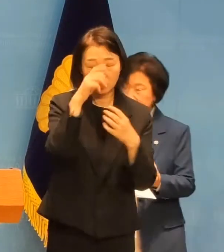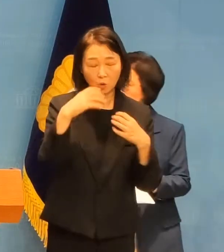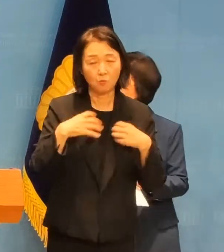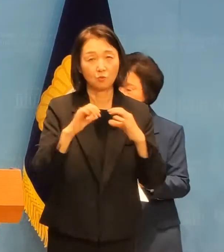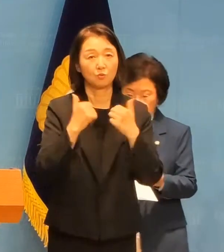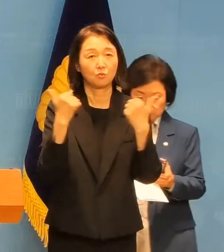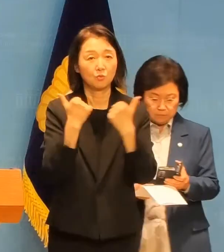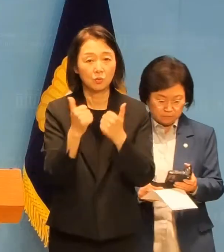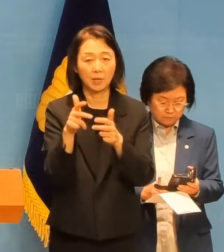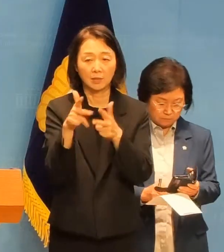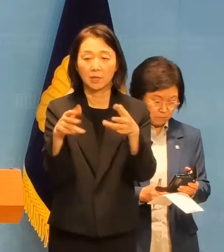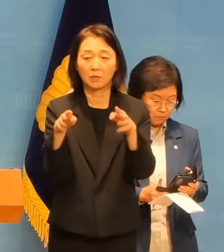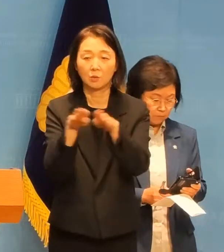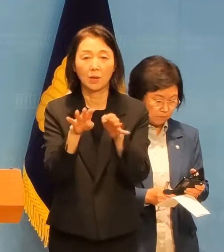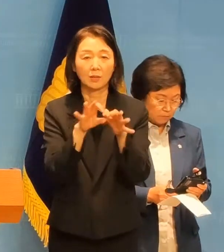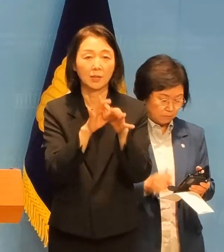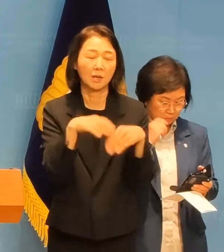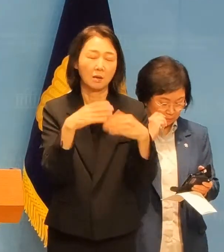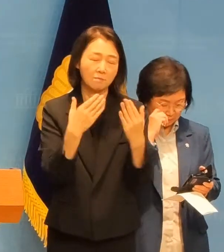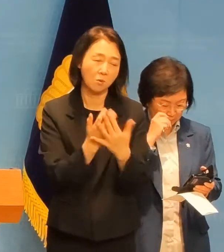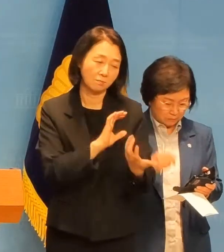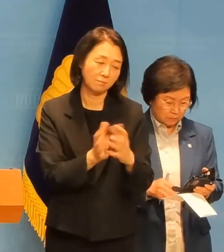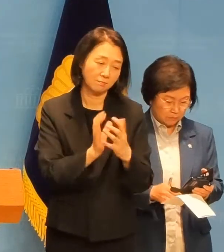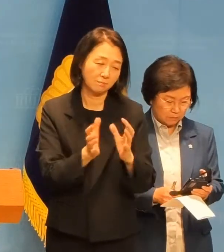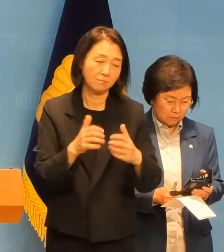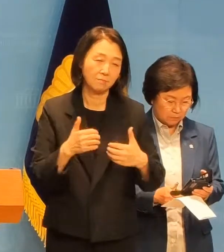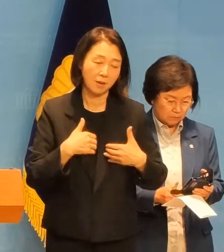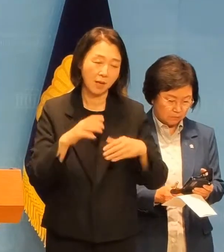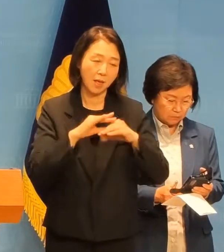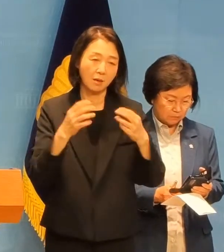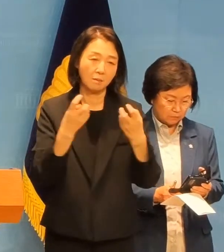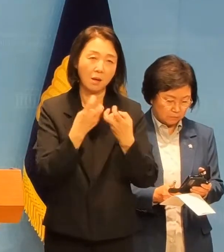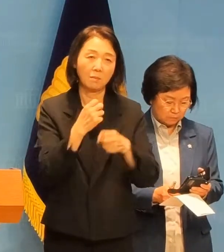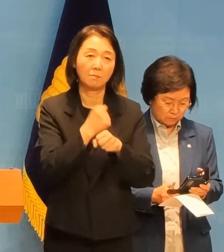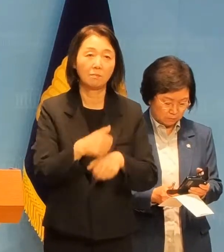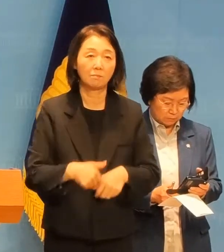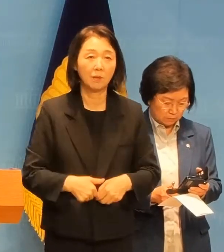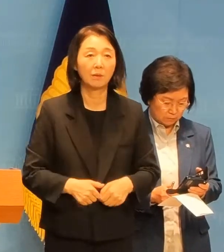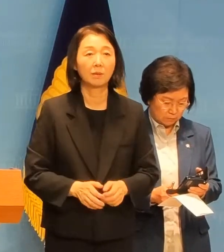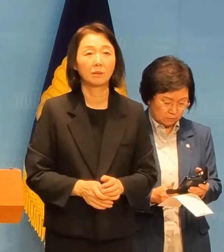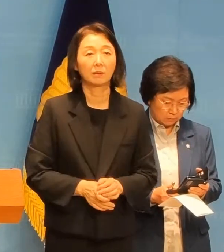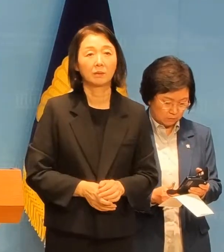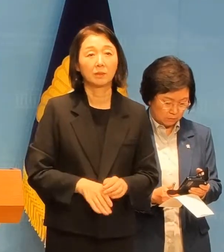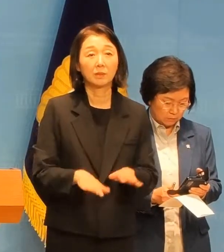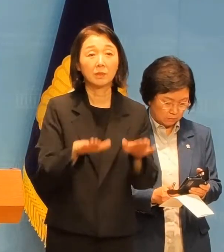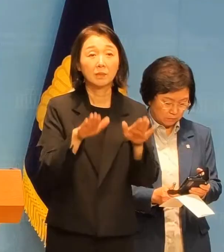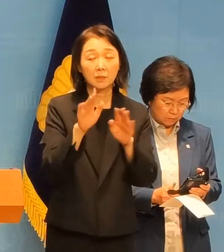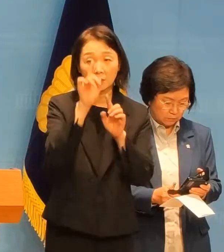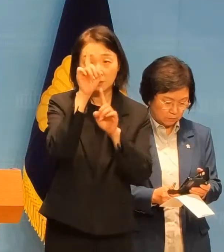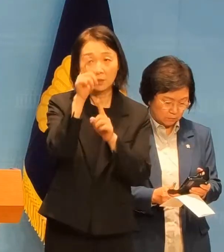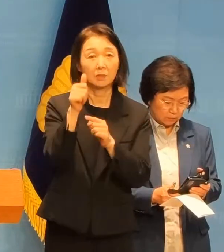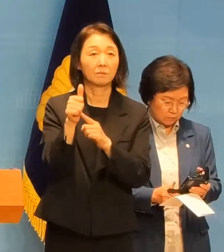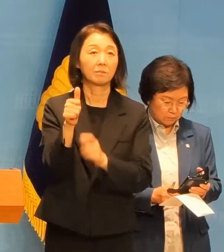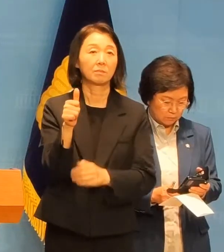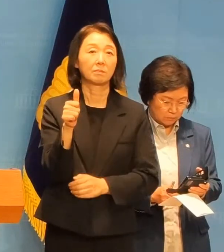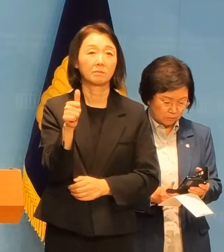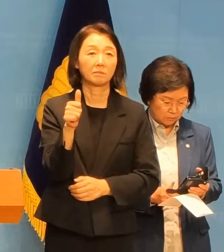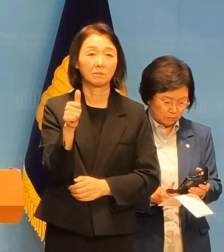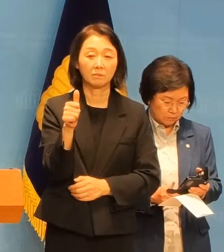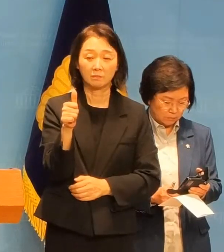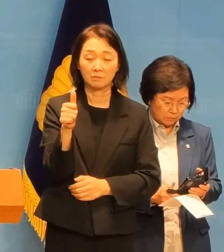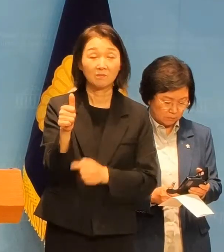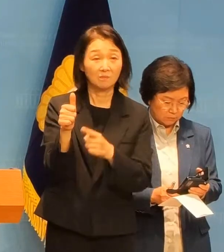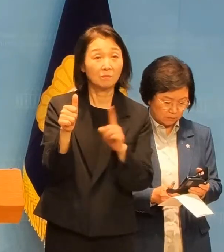국회, 산업 관계자가 치열하게 토론하고 대책을 마련해야 합니다. 지금 이진숙이라는 존재